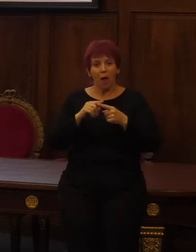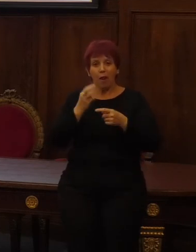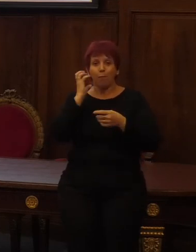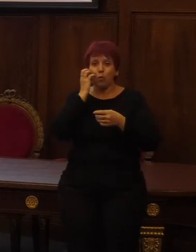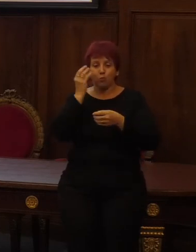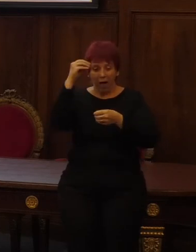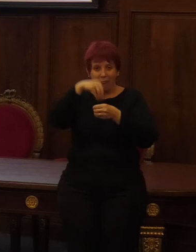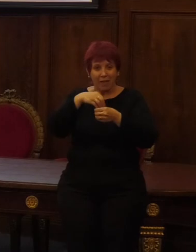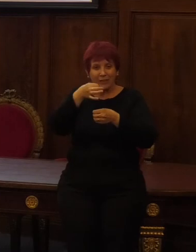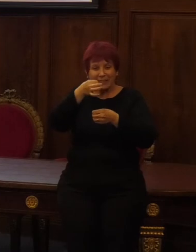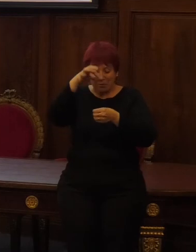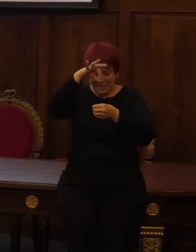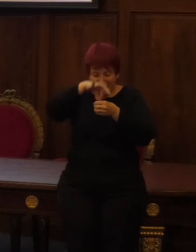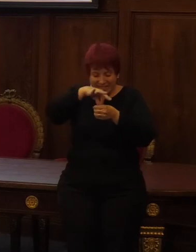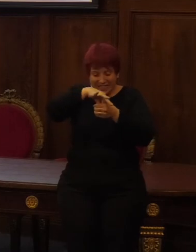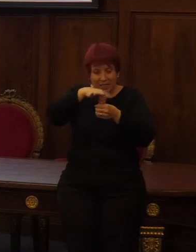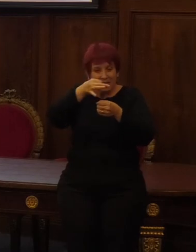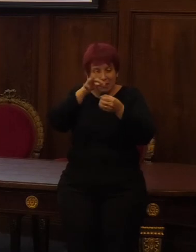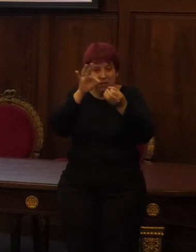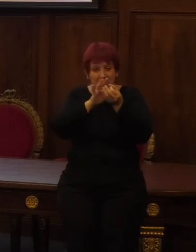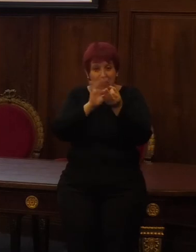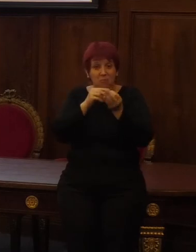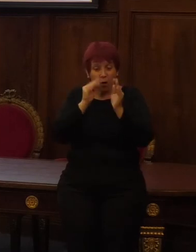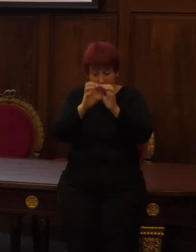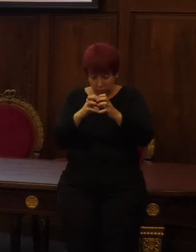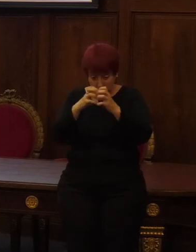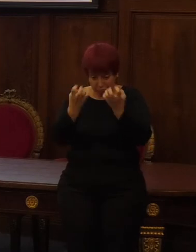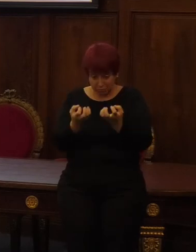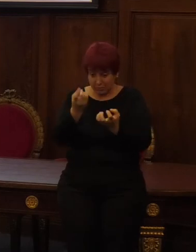carozo, cogito ergo sum.